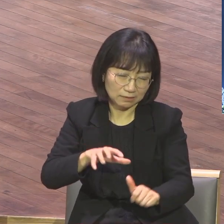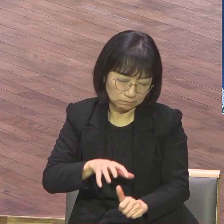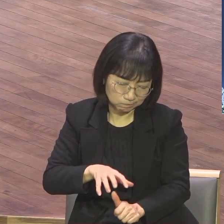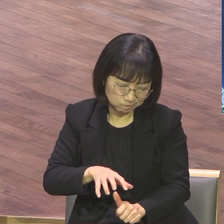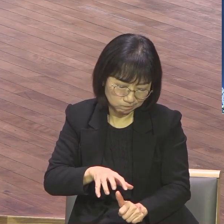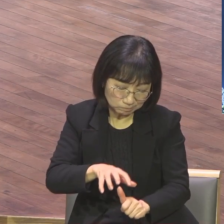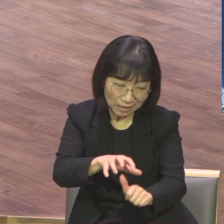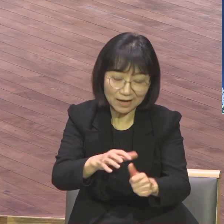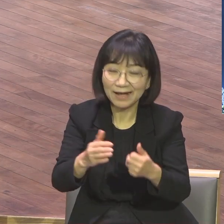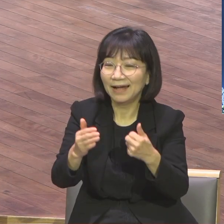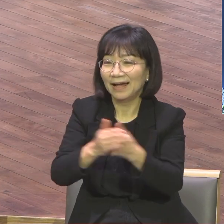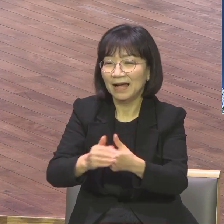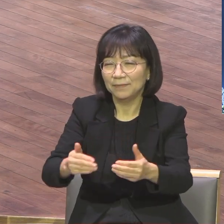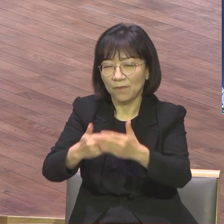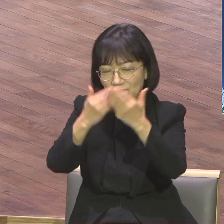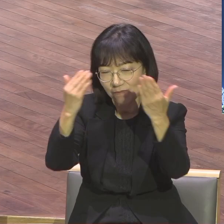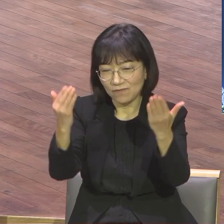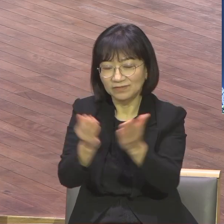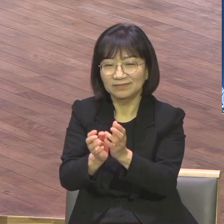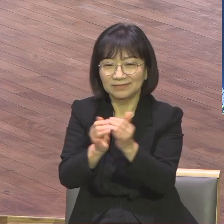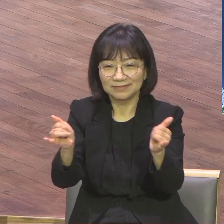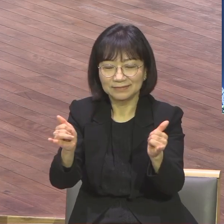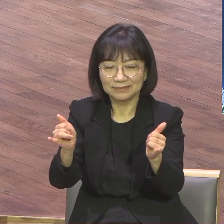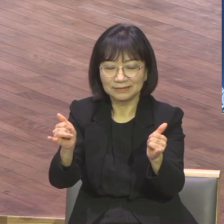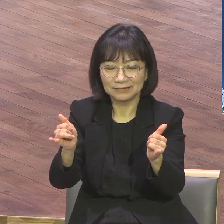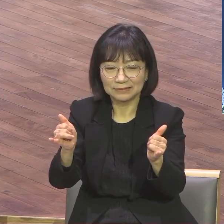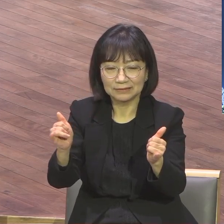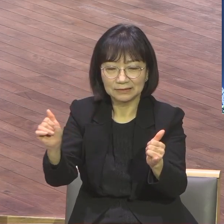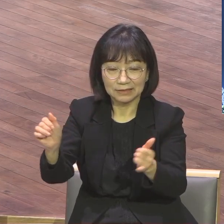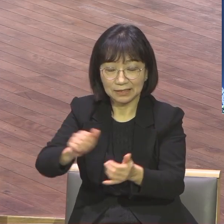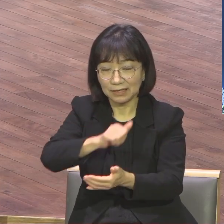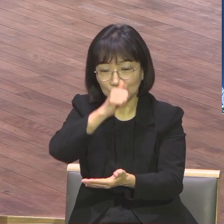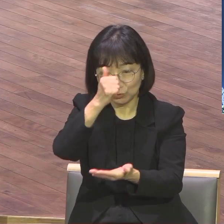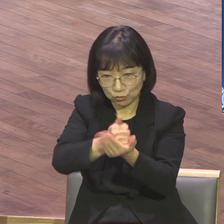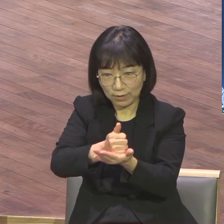죄 문제에서 벗어나는 것이